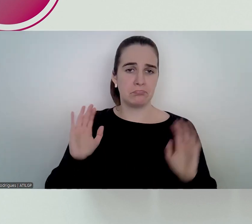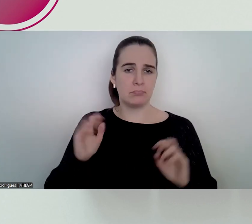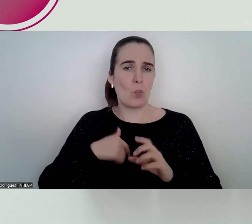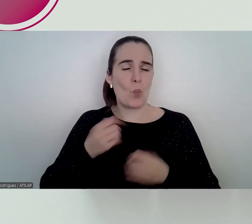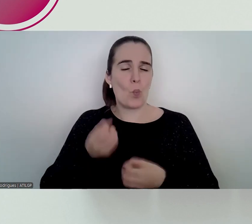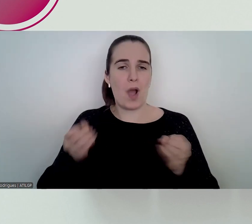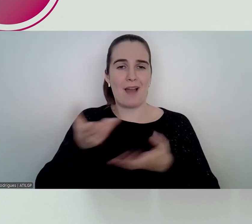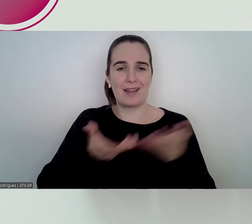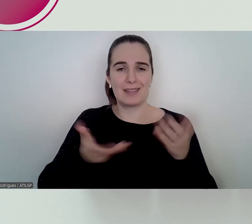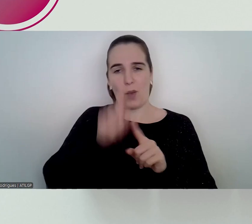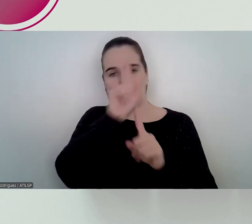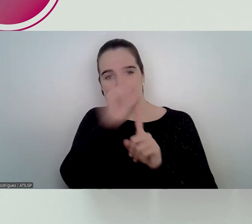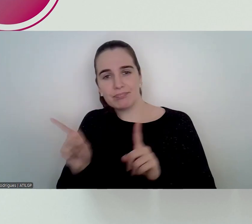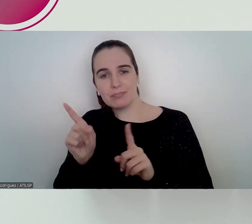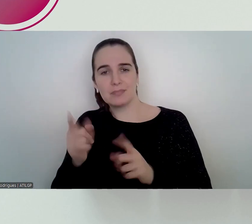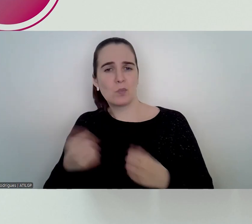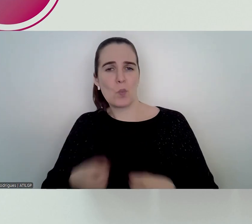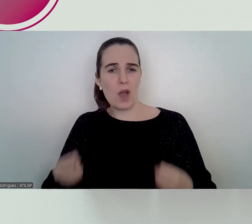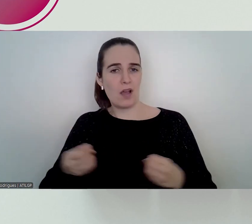relação hierárquica subjacente.